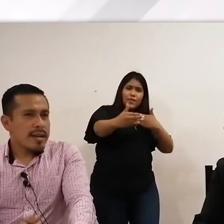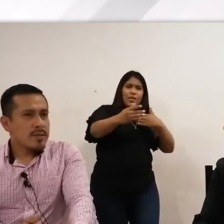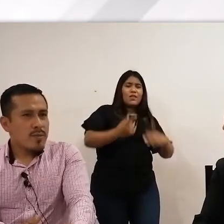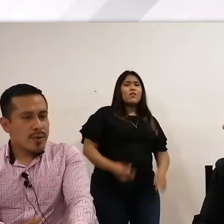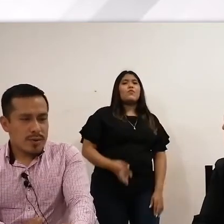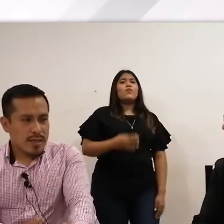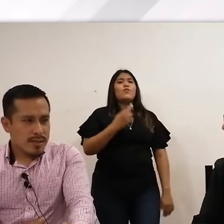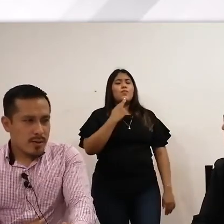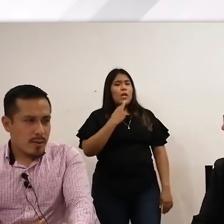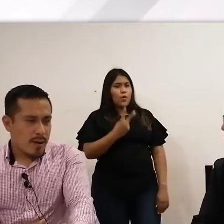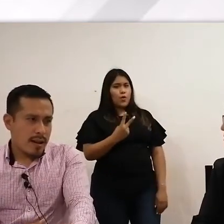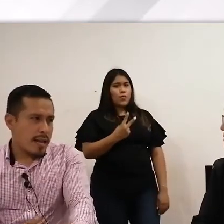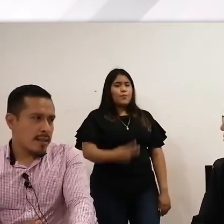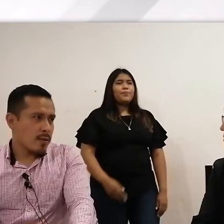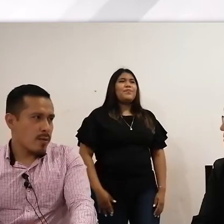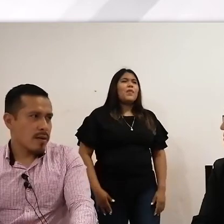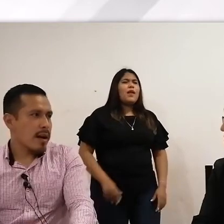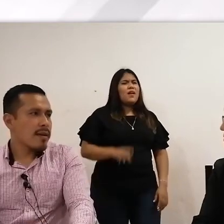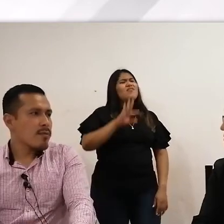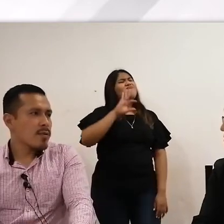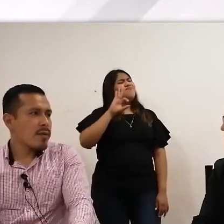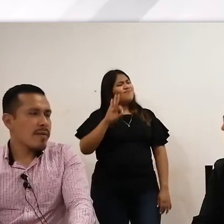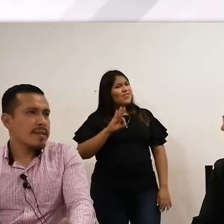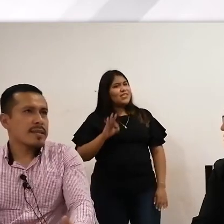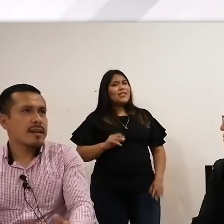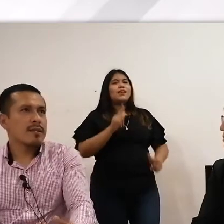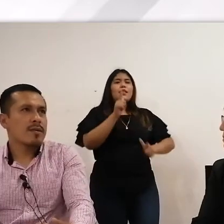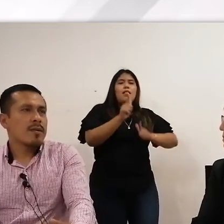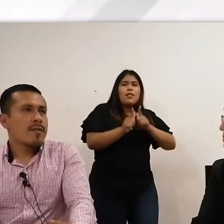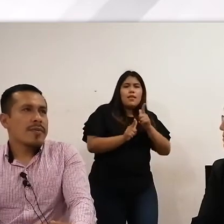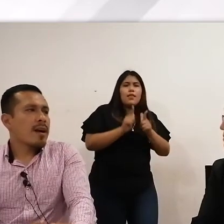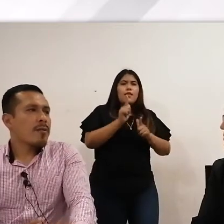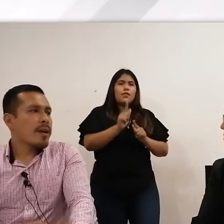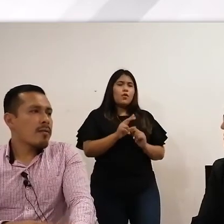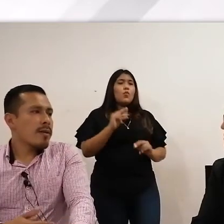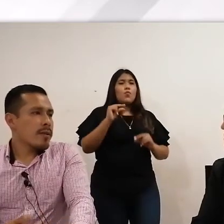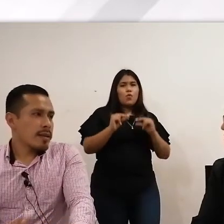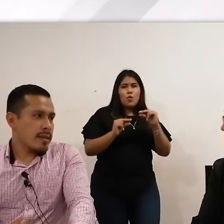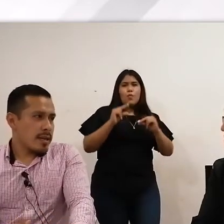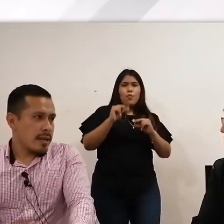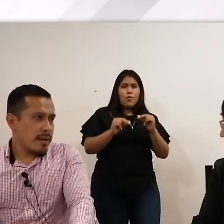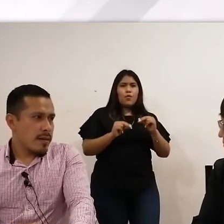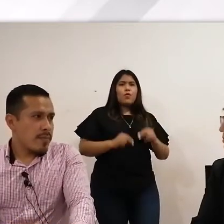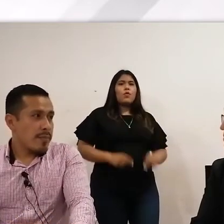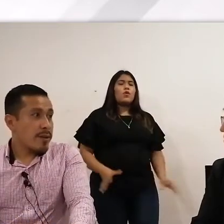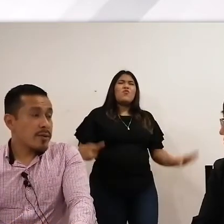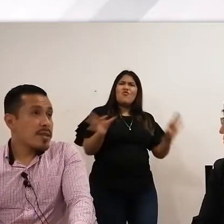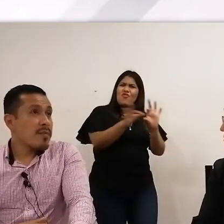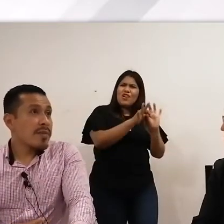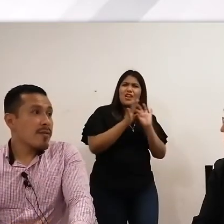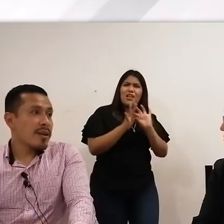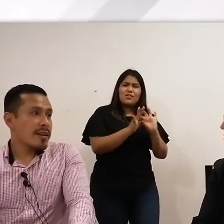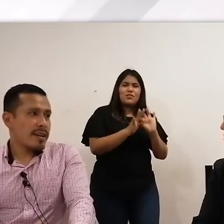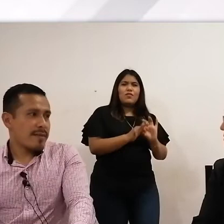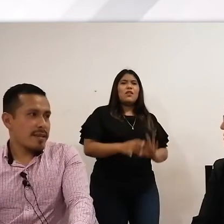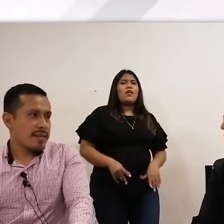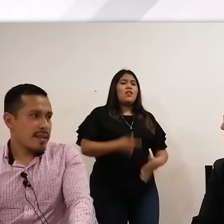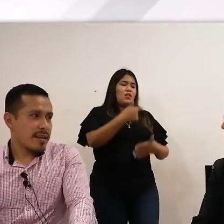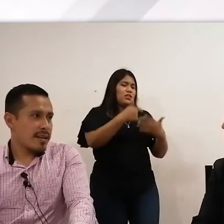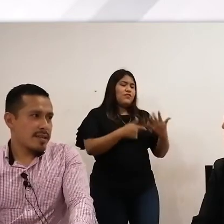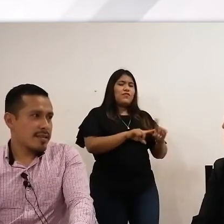ritmo. Es un proceso lento, cada uno va avanzando de acuerdo a lo que tiene, pero siempre